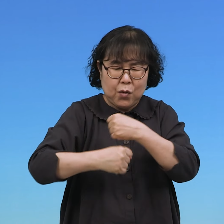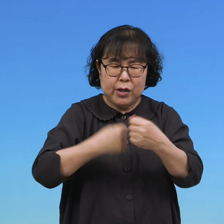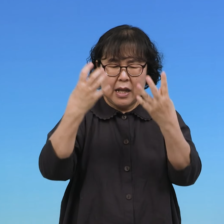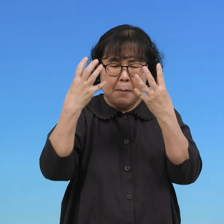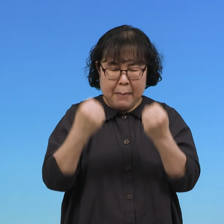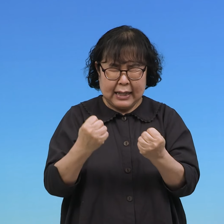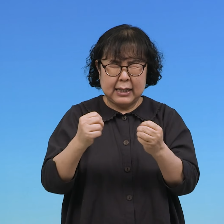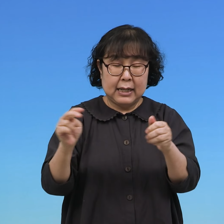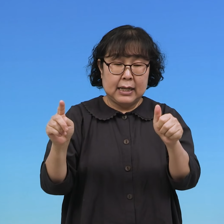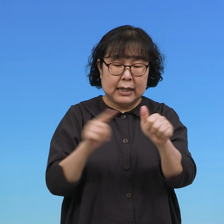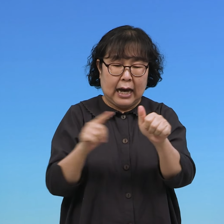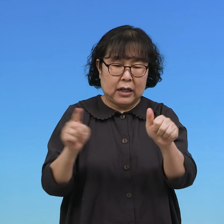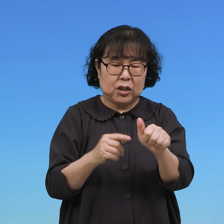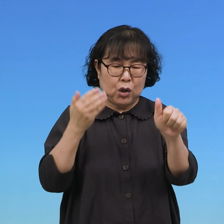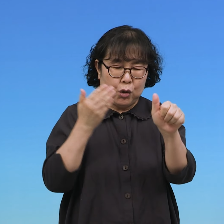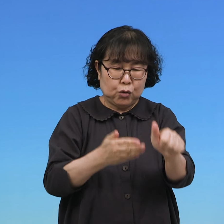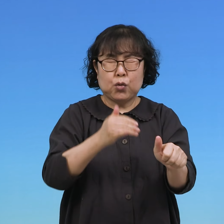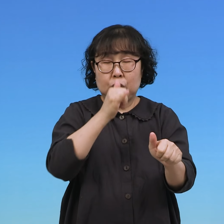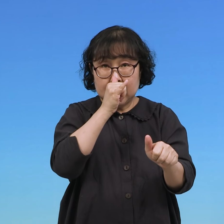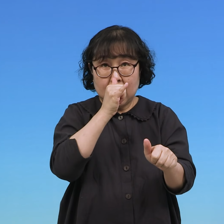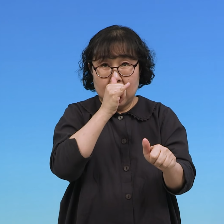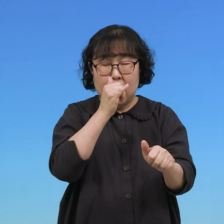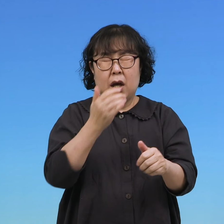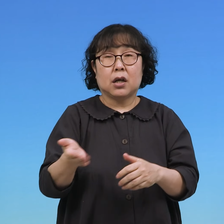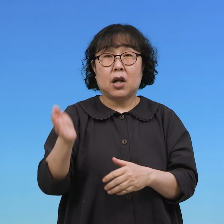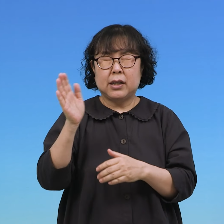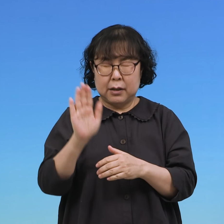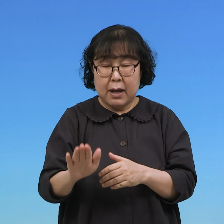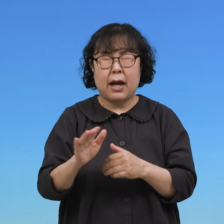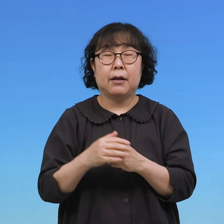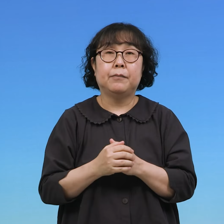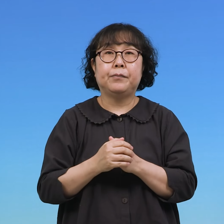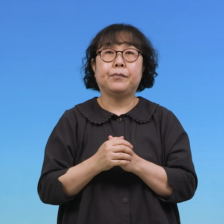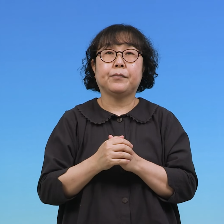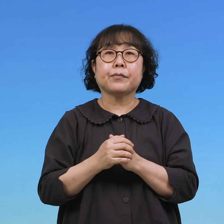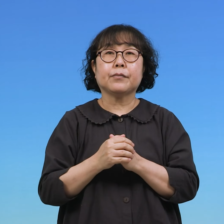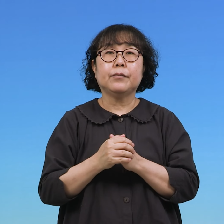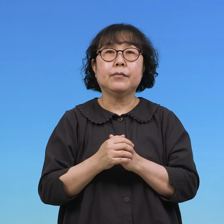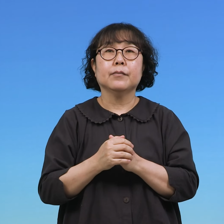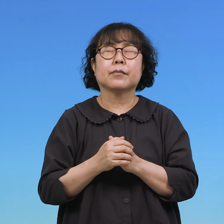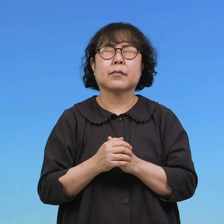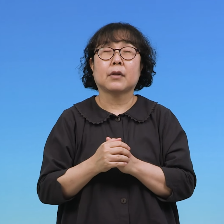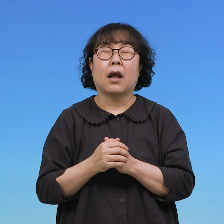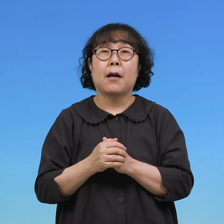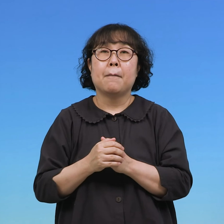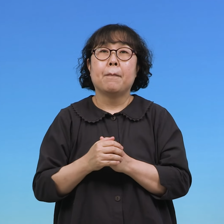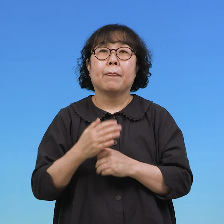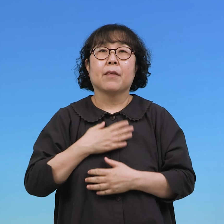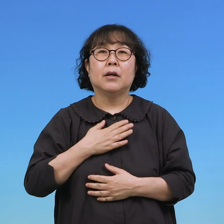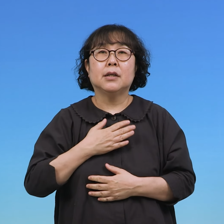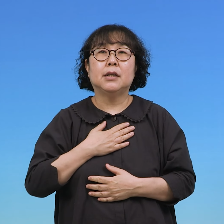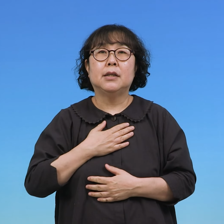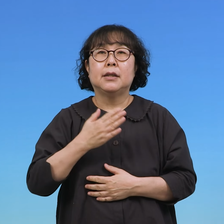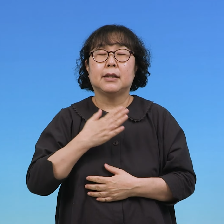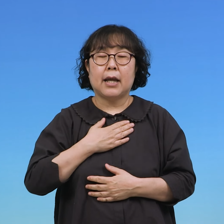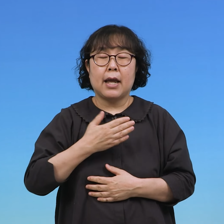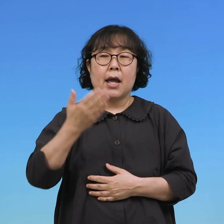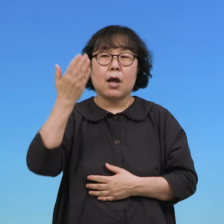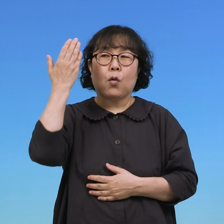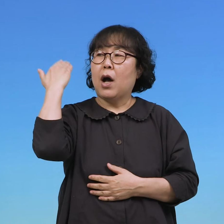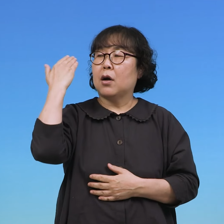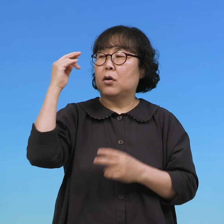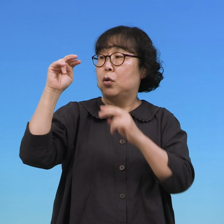첫날 어디 무슨 호텔을 가고 이런 악한 소설 같은 것들이 난무하는 이런 시대지만요, 저는 저의 지난